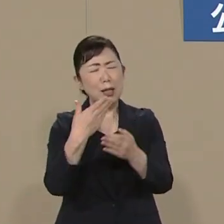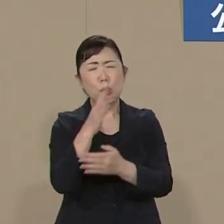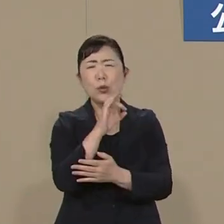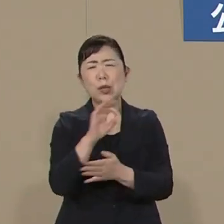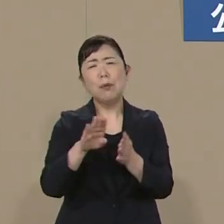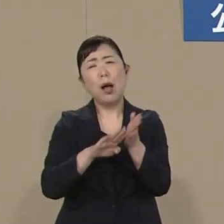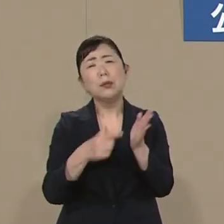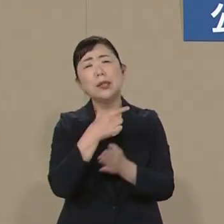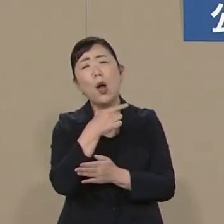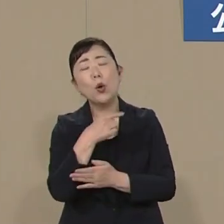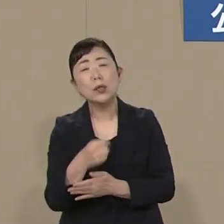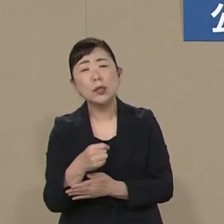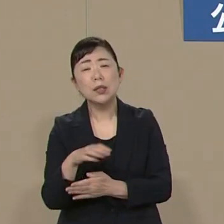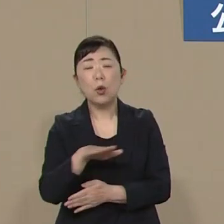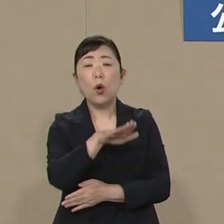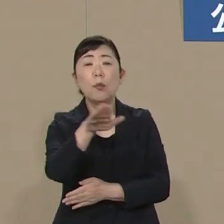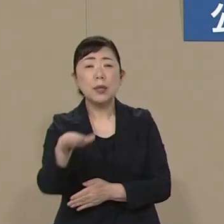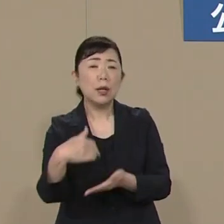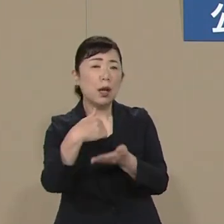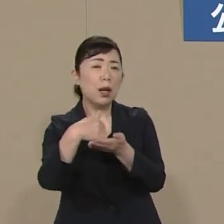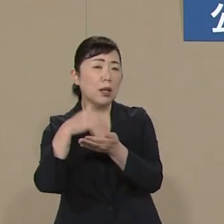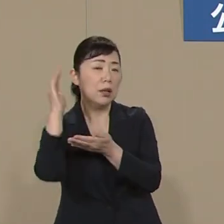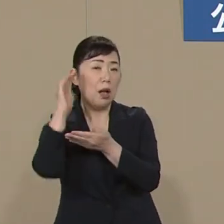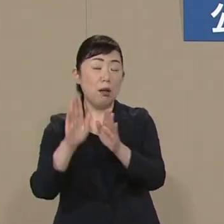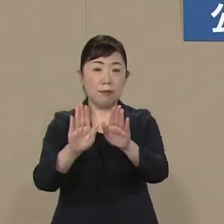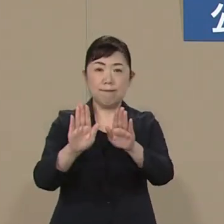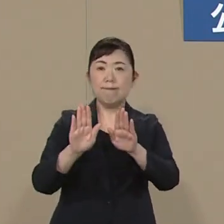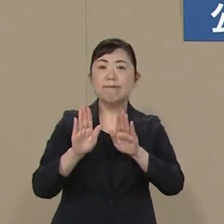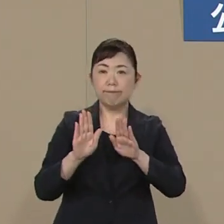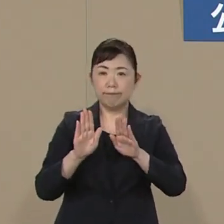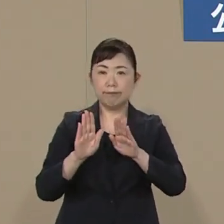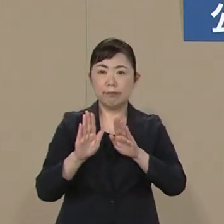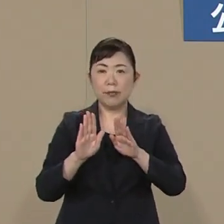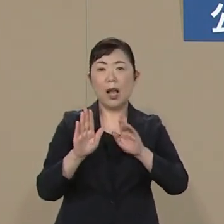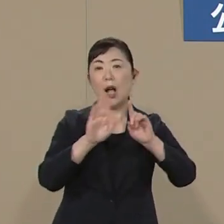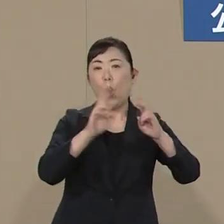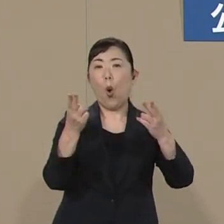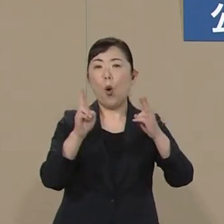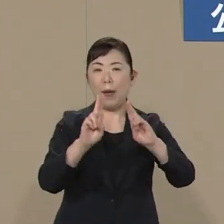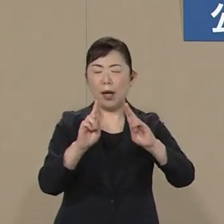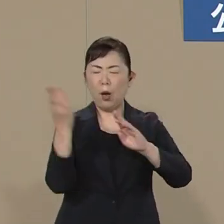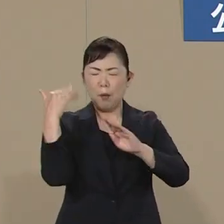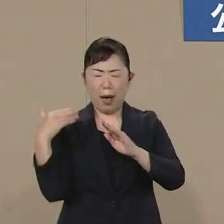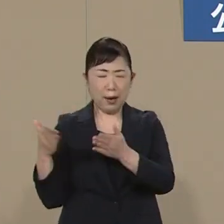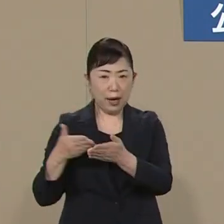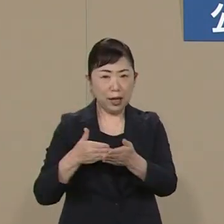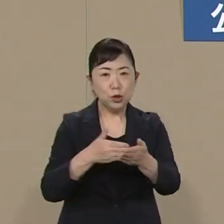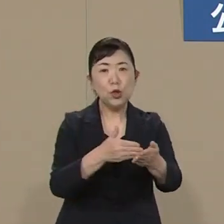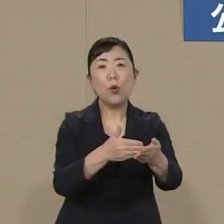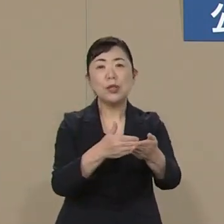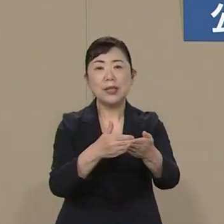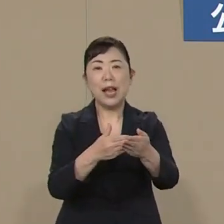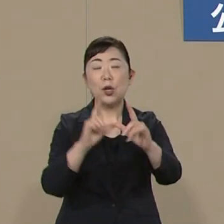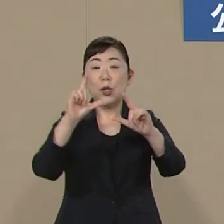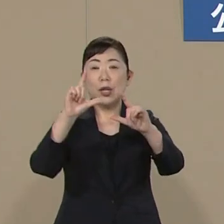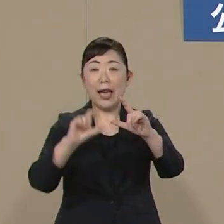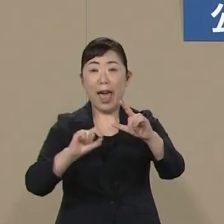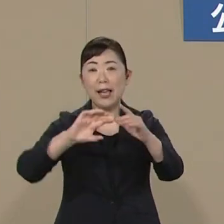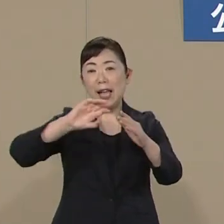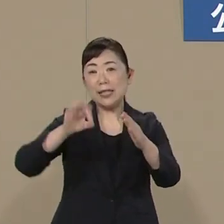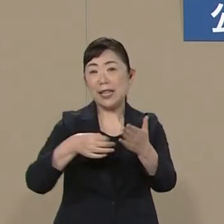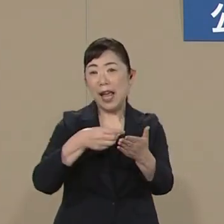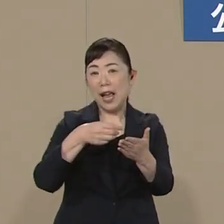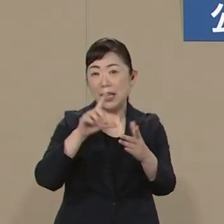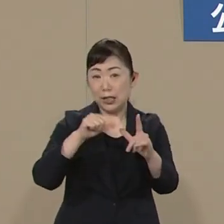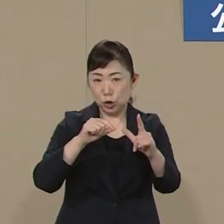だけでもとの国民の切なる声を受け止めて公明党の一貫した主張により軽減税